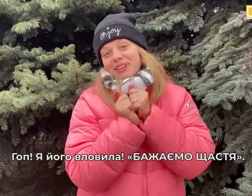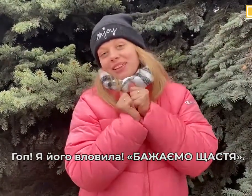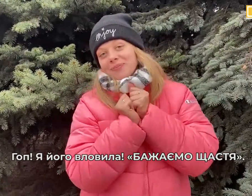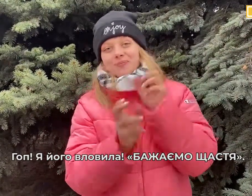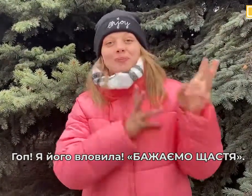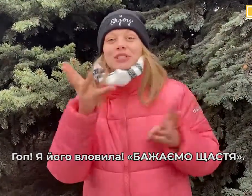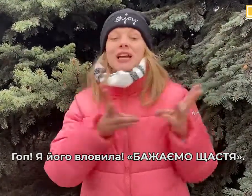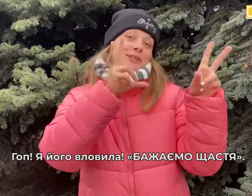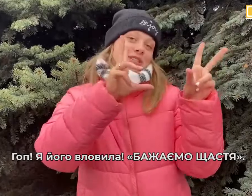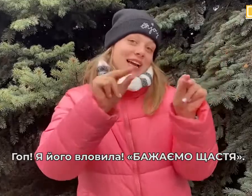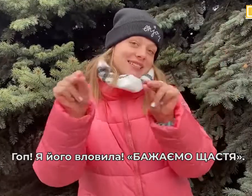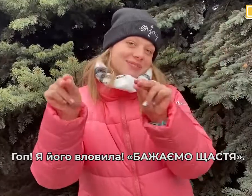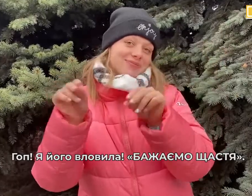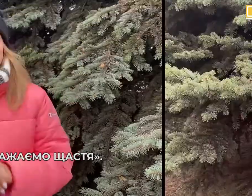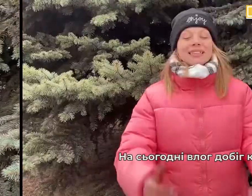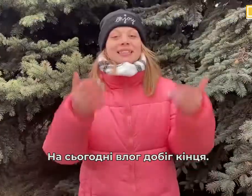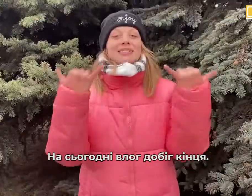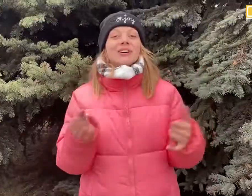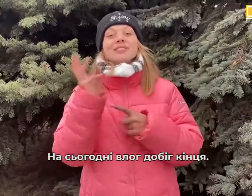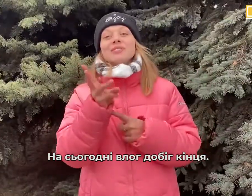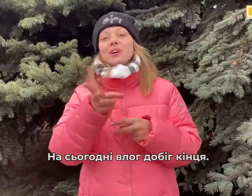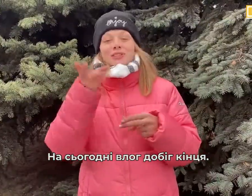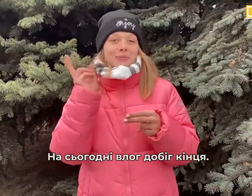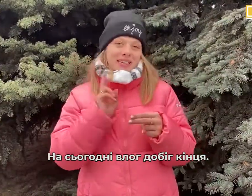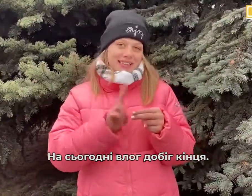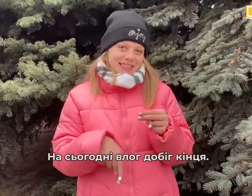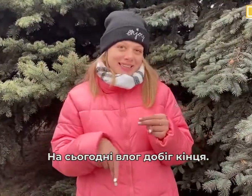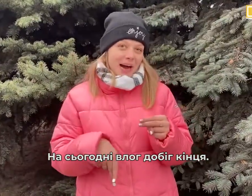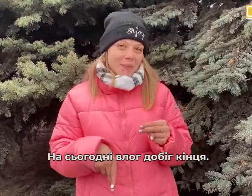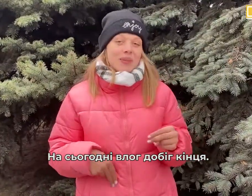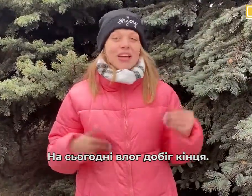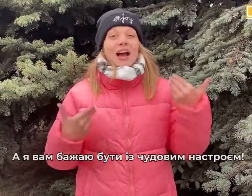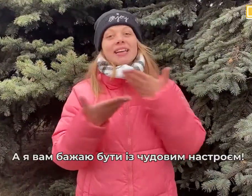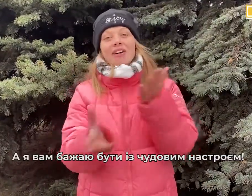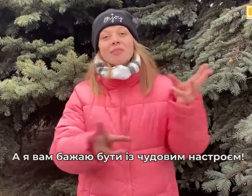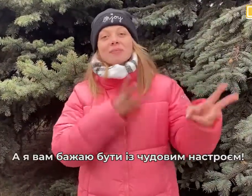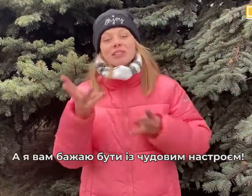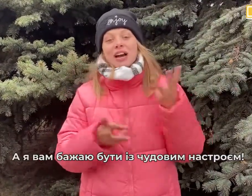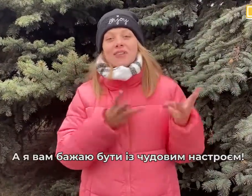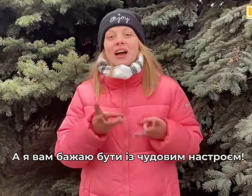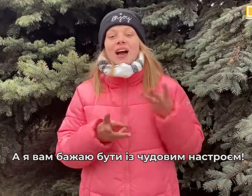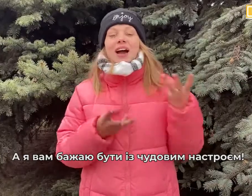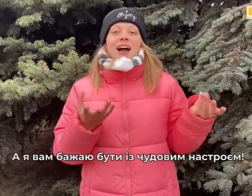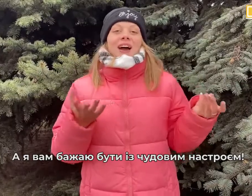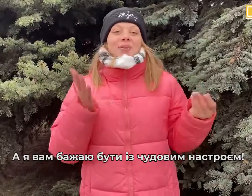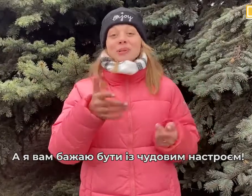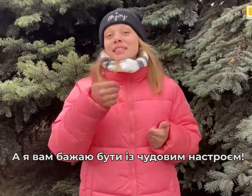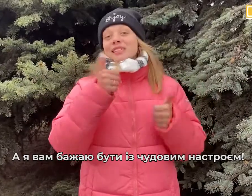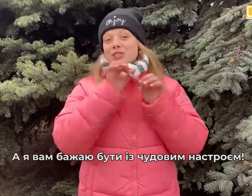наловила. Бажаємо щастя. На сьогодні влог добіг кінця, а я вам бажаю бути з